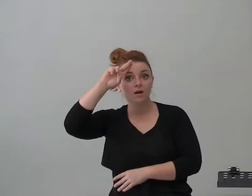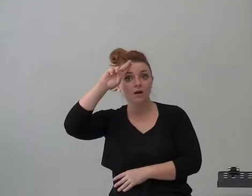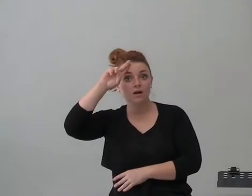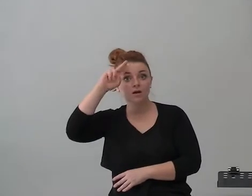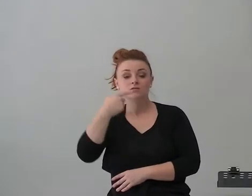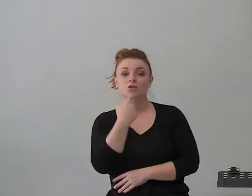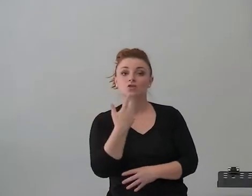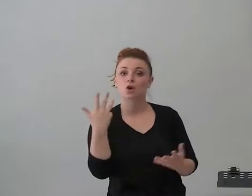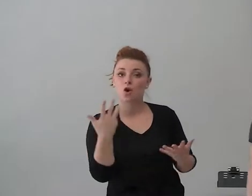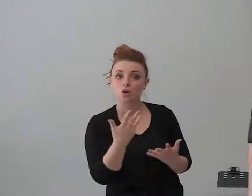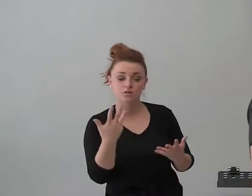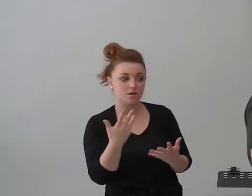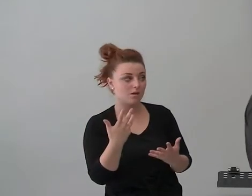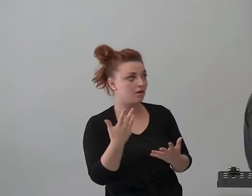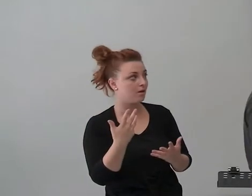forte,